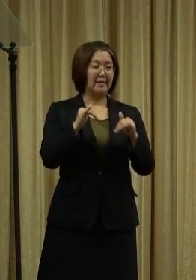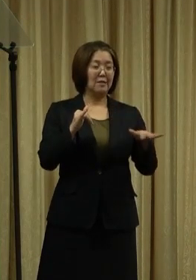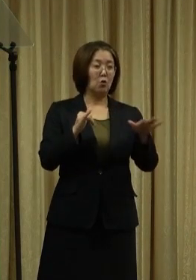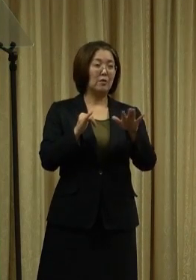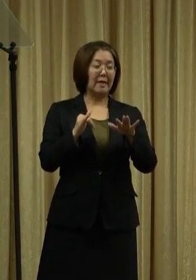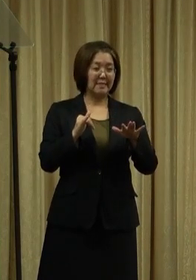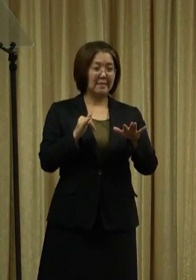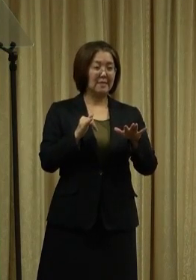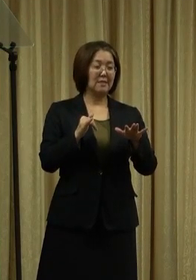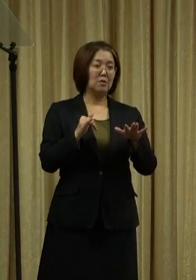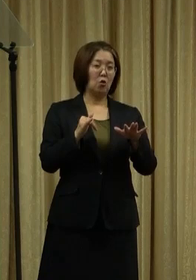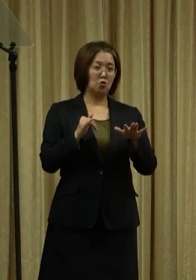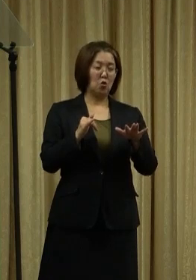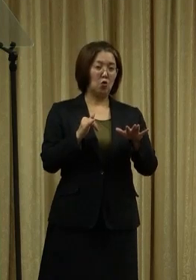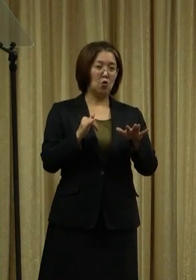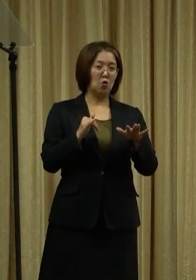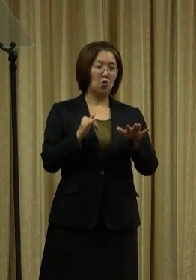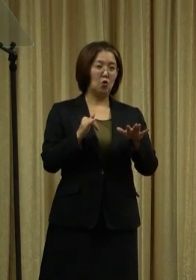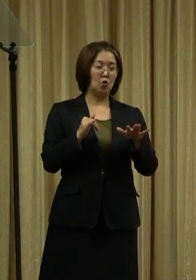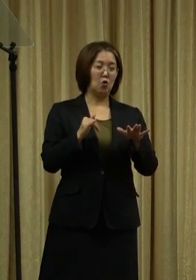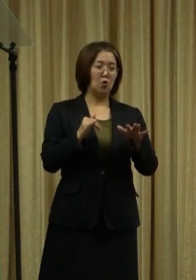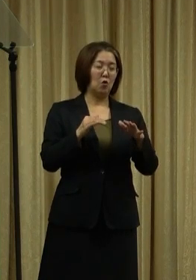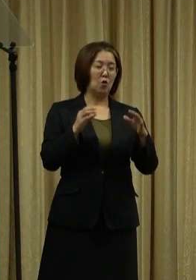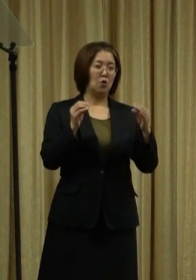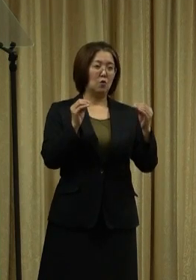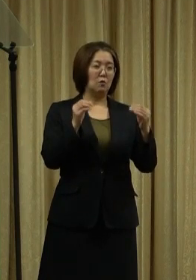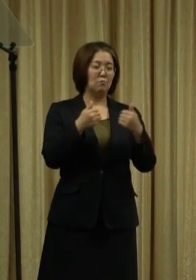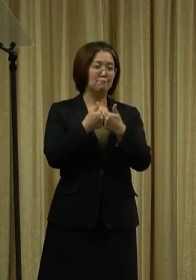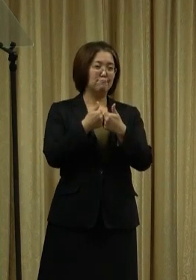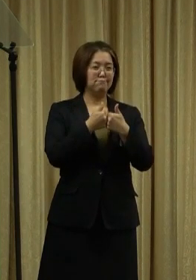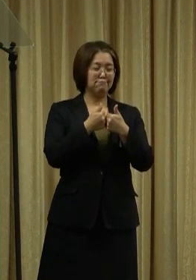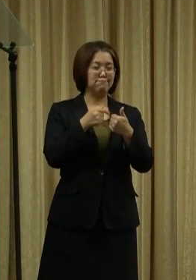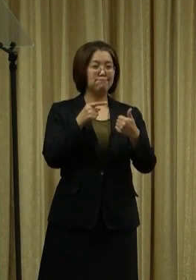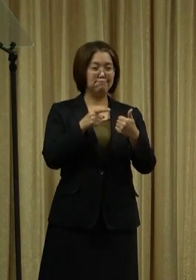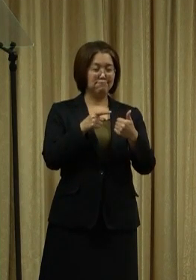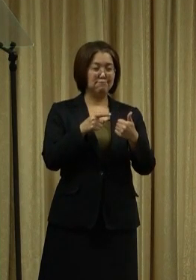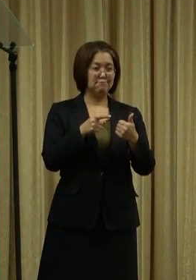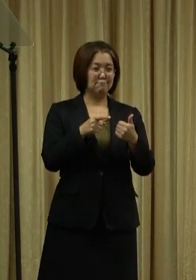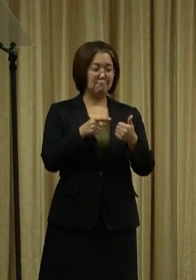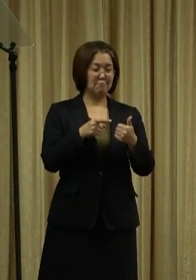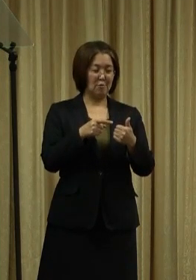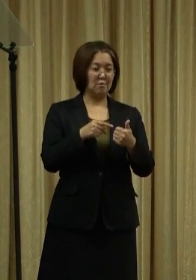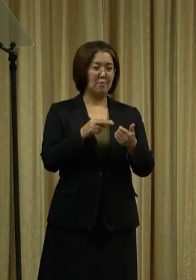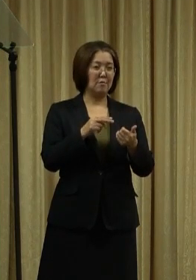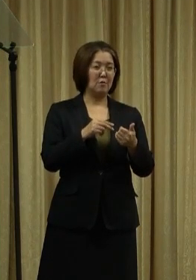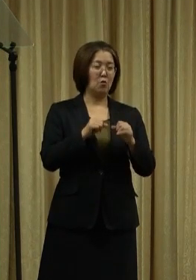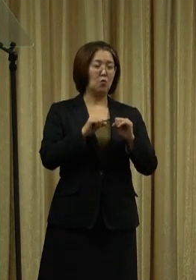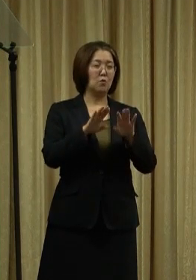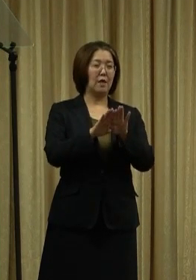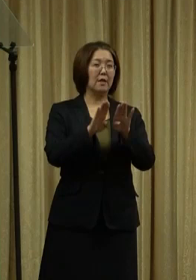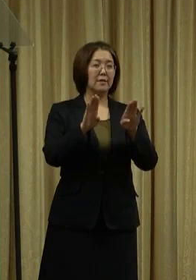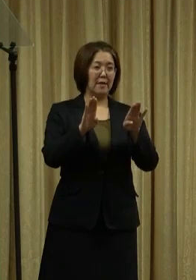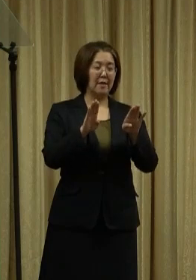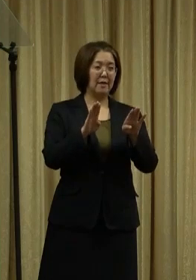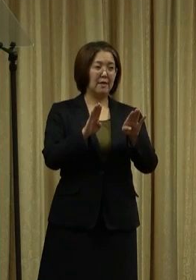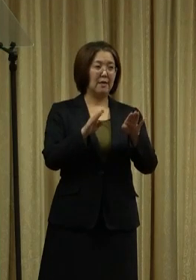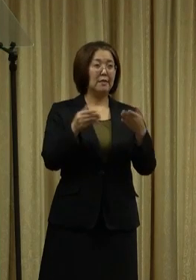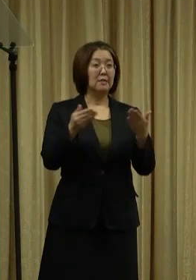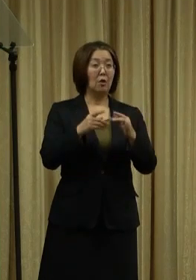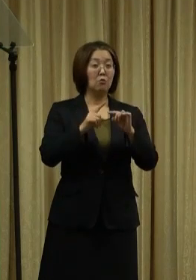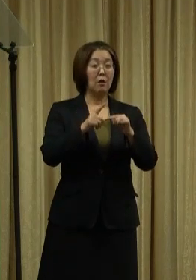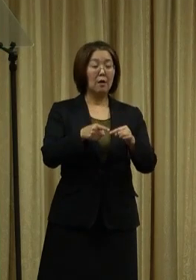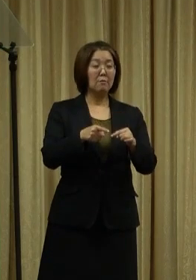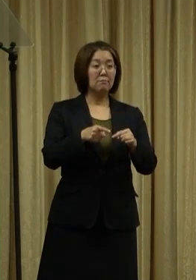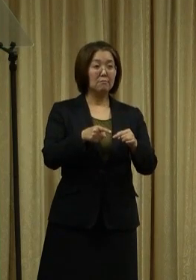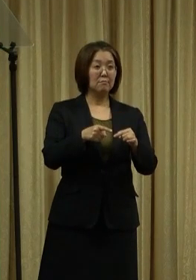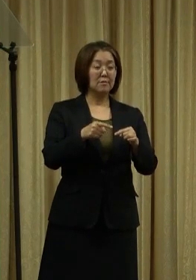んな方々とのマッチング、ミーティングをセットして、中学生、高校生、すなわち就職を選ぶ段階、前の